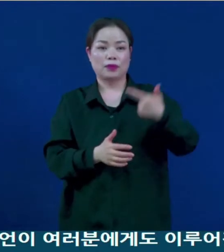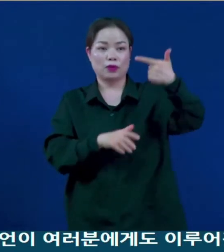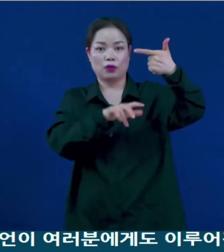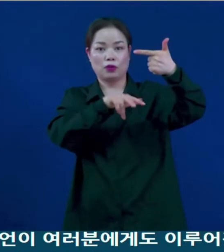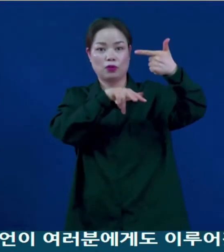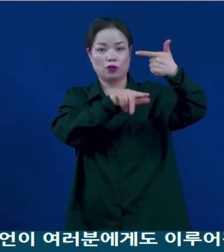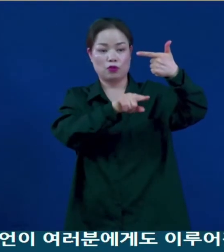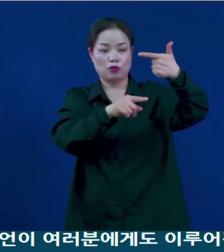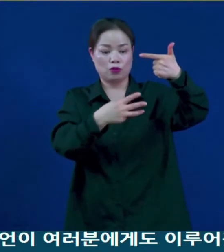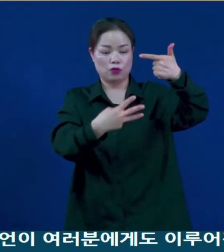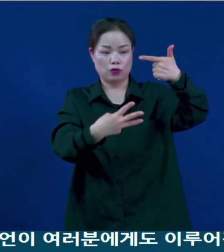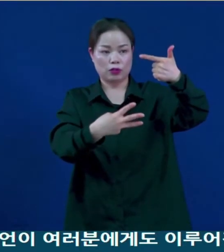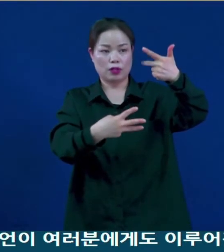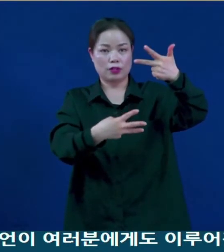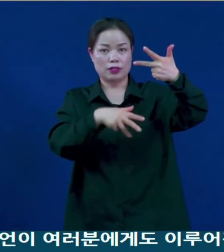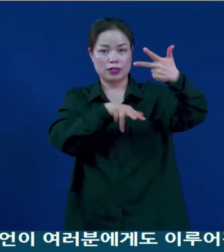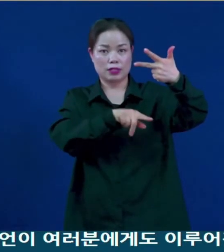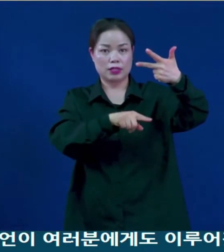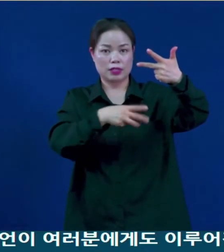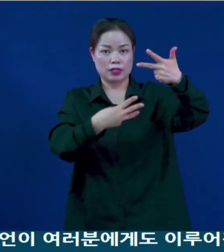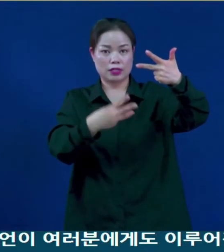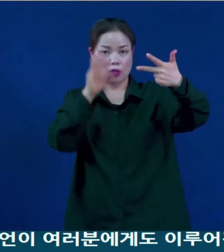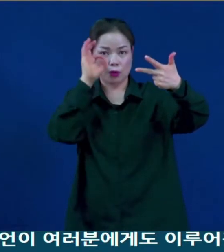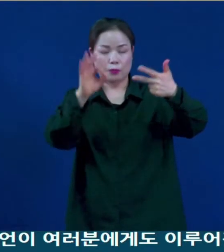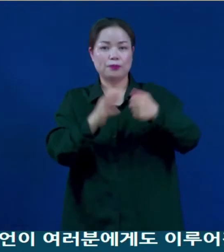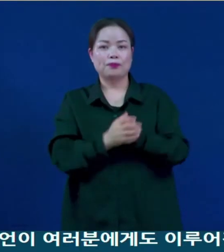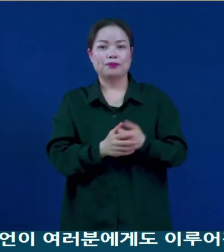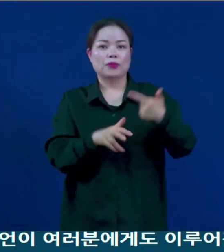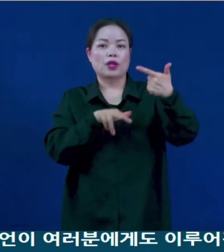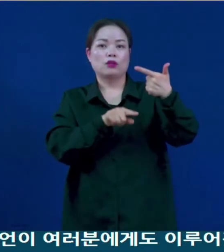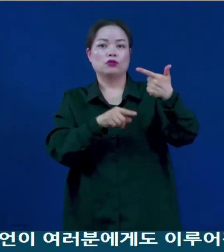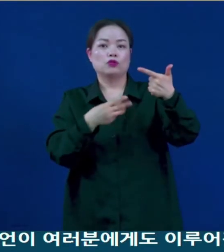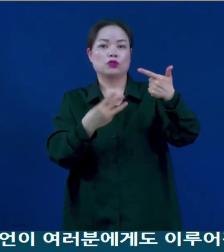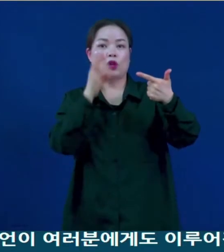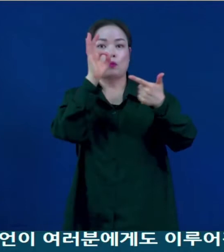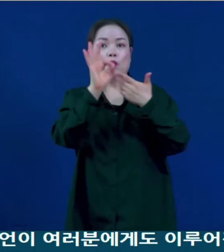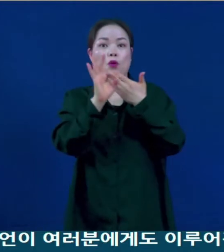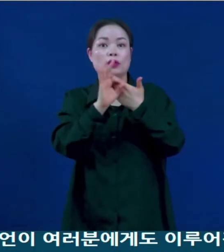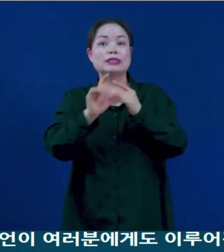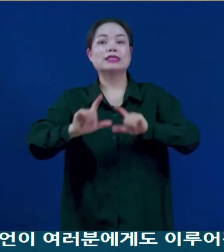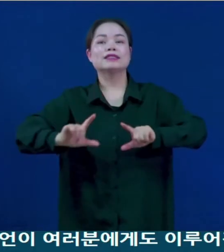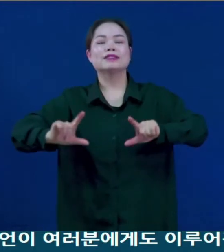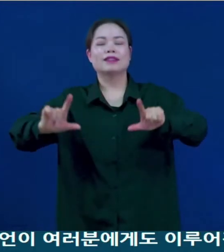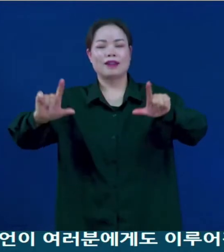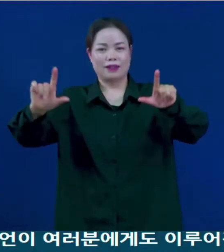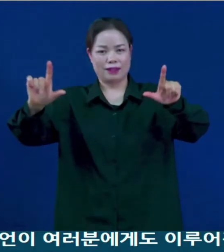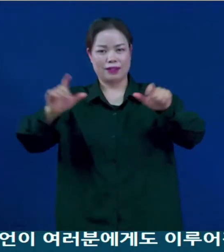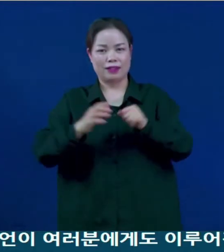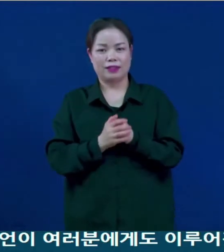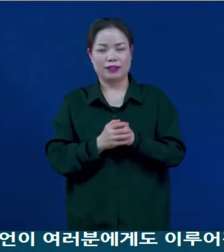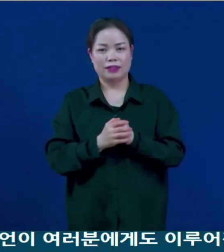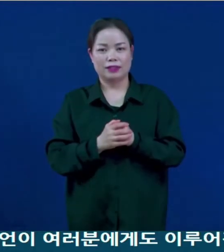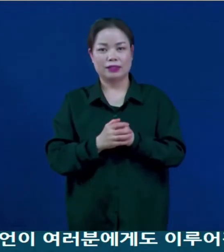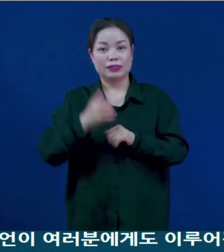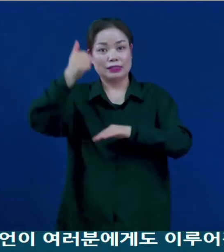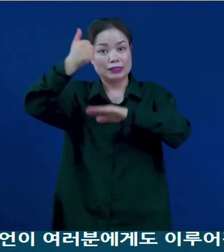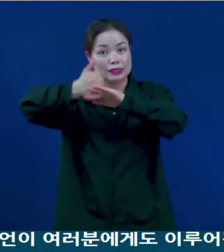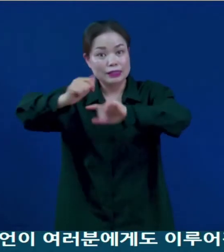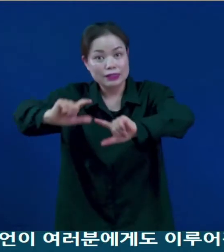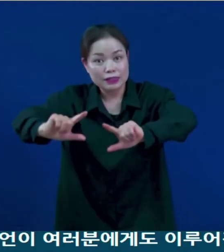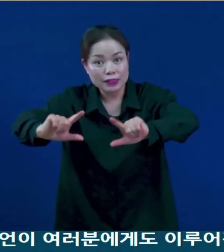6절과 7절을 다시 보시겠습니다. 6절에 보시면 그날에, 바로 그